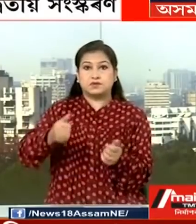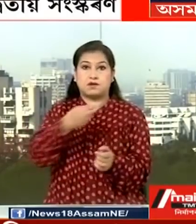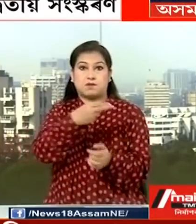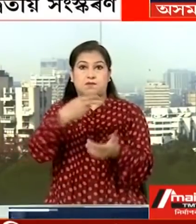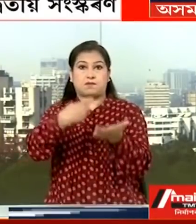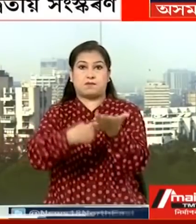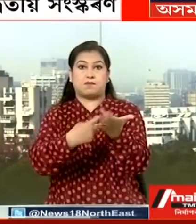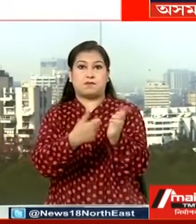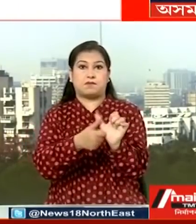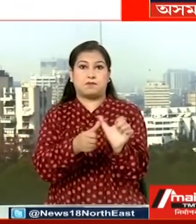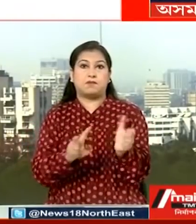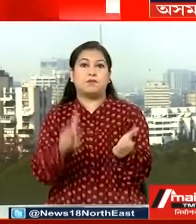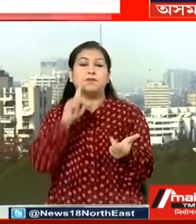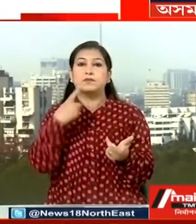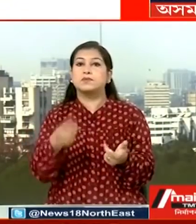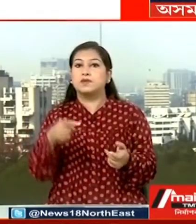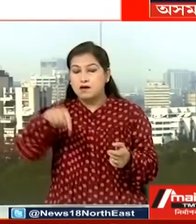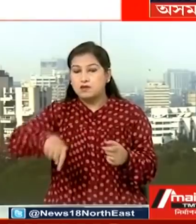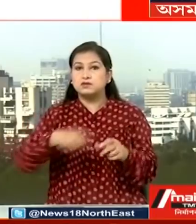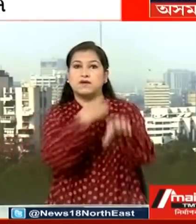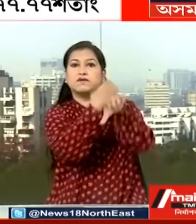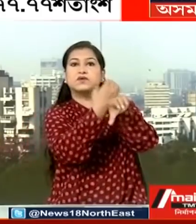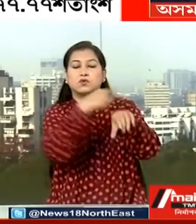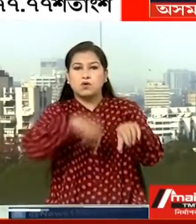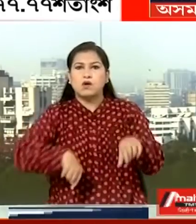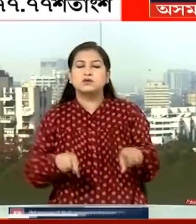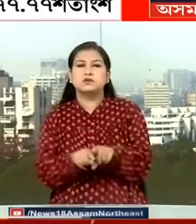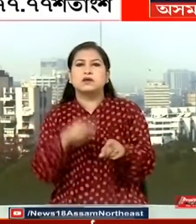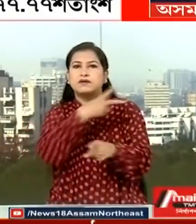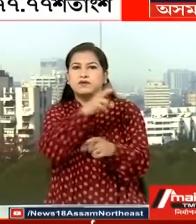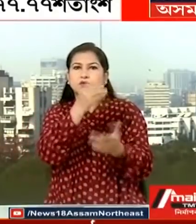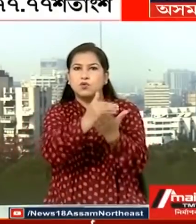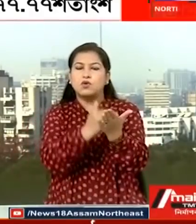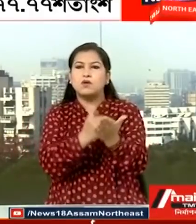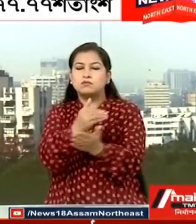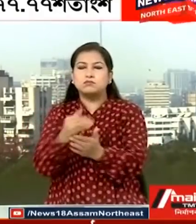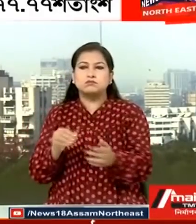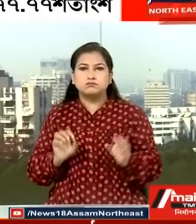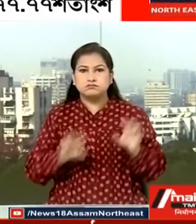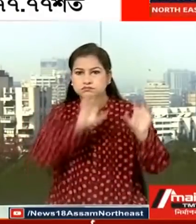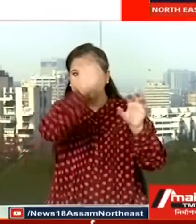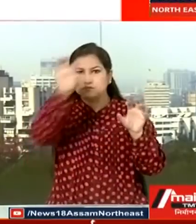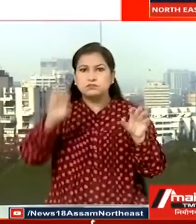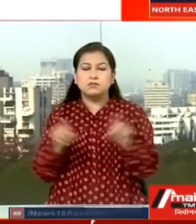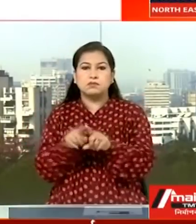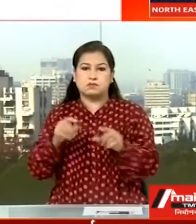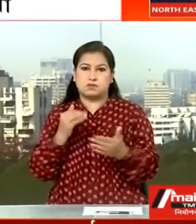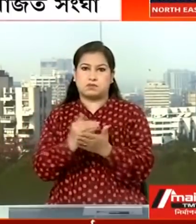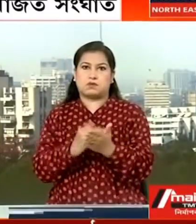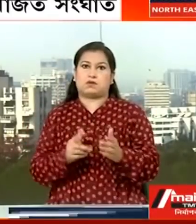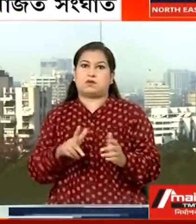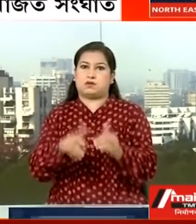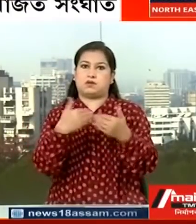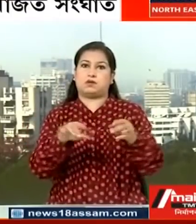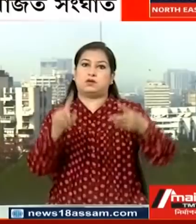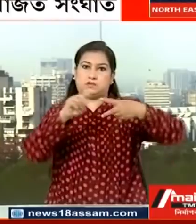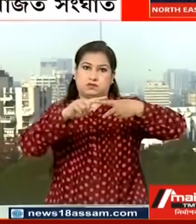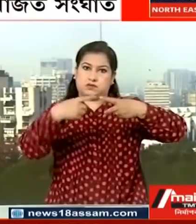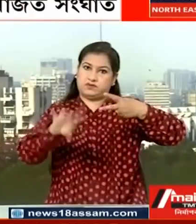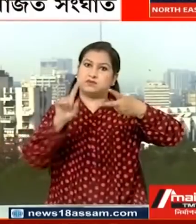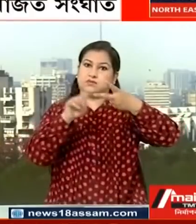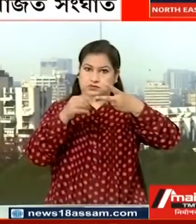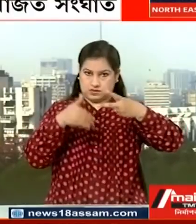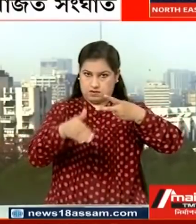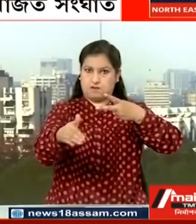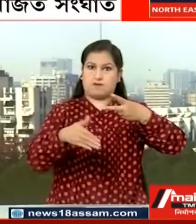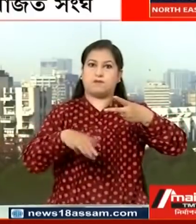प्रसाद आज वीडियो कॉन्फ्रेंस के जरिए राज्यों के स्टार्टअप इकोसिस्टम की रैंकिंग का दूसरा संस्करण जारी करेंगे। केंद्रीय मंत्री पीयूष गोयल भी